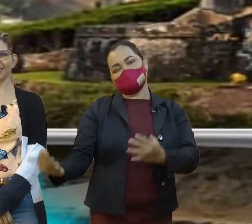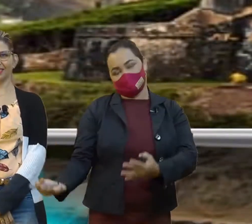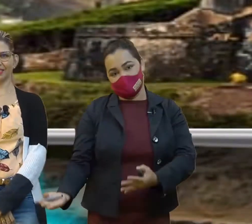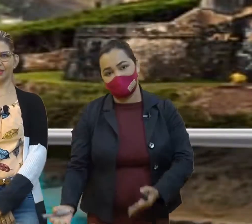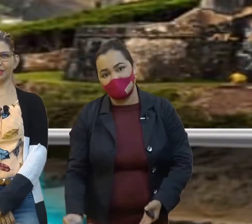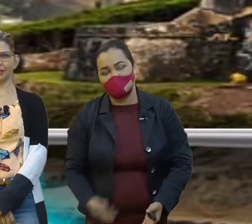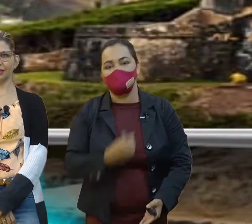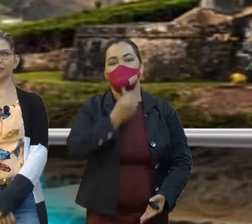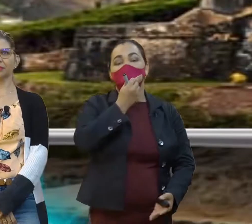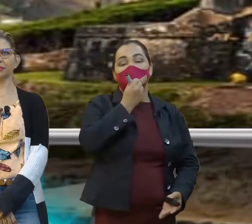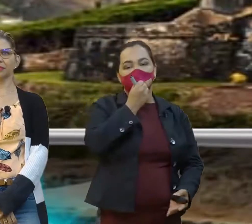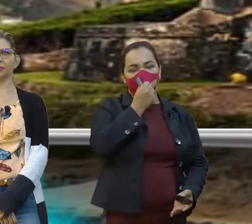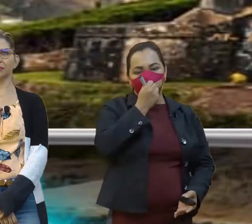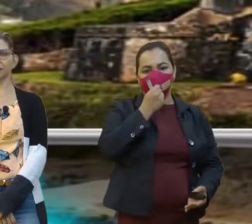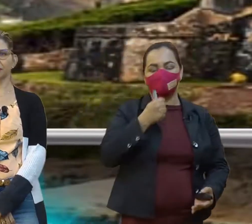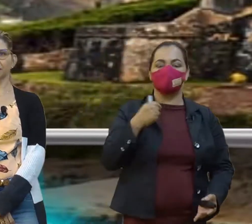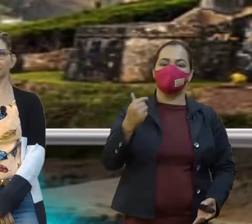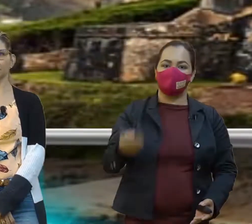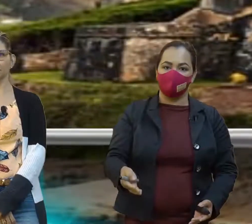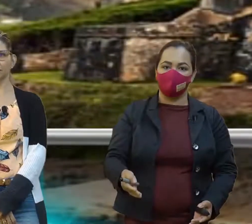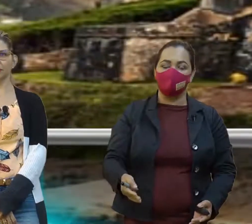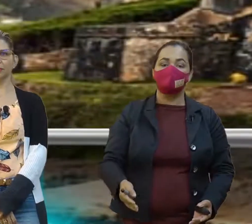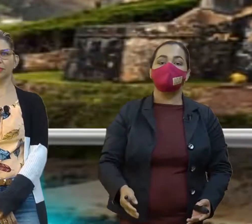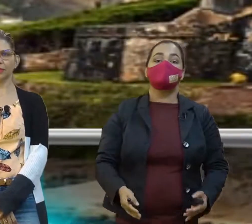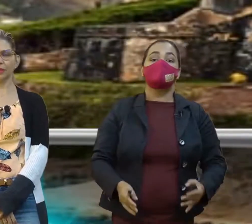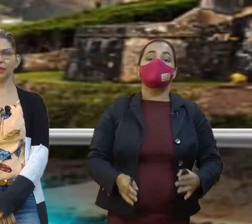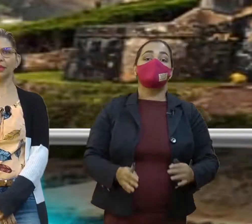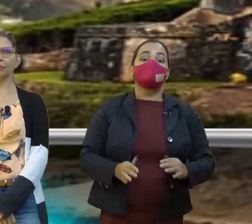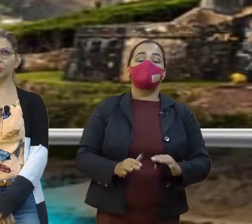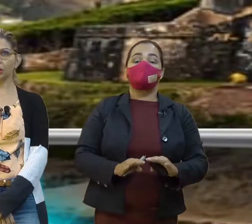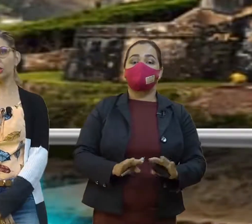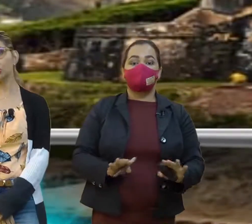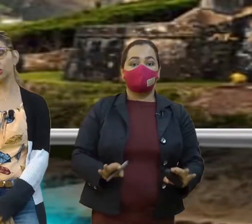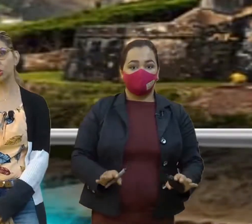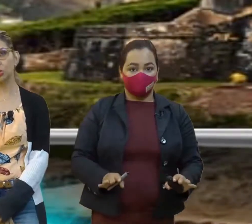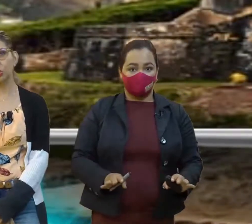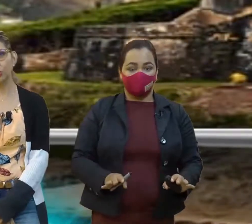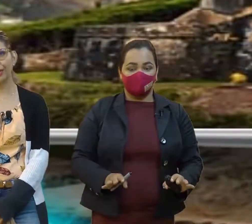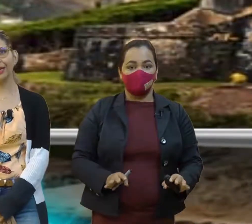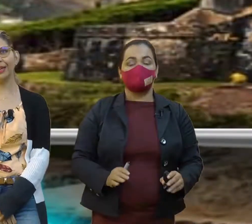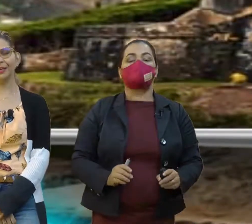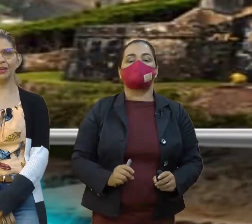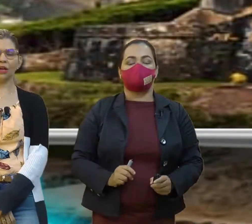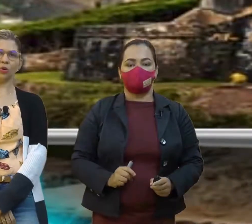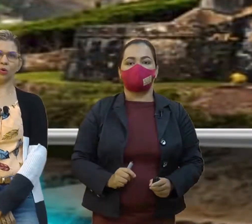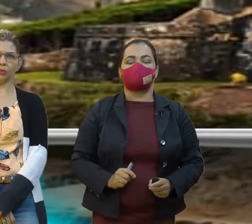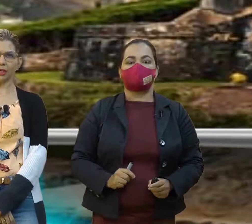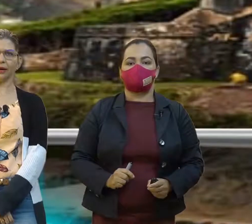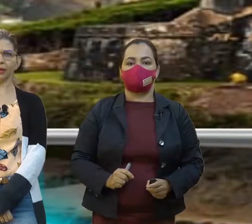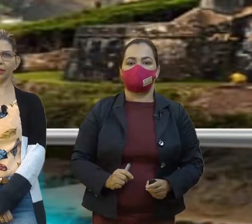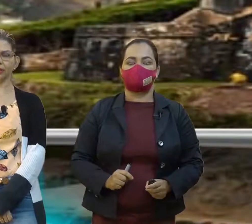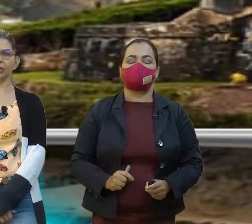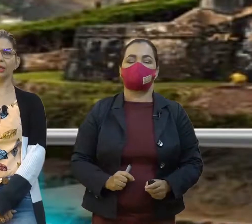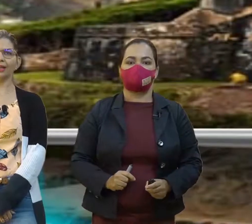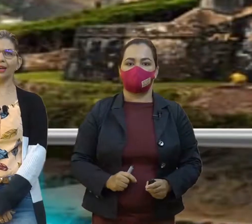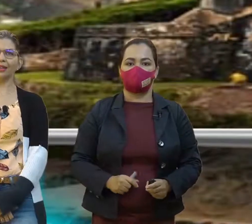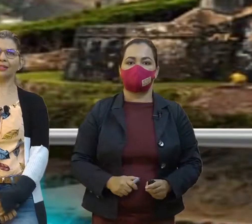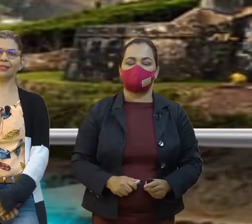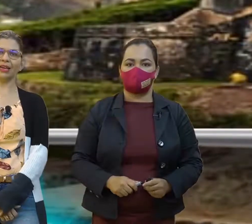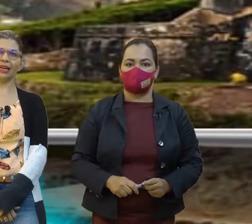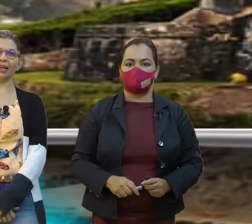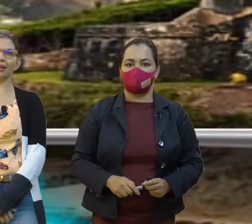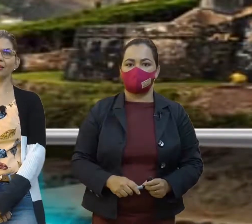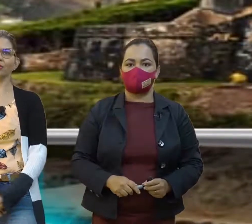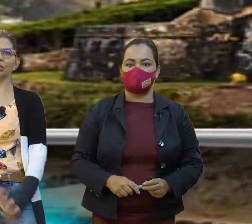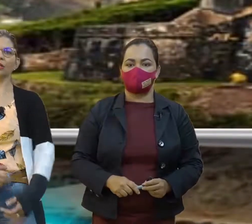e estadunidenses, têm poder de voto. E poder de escolha, e economicamente,